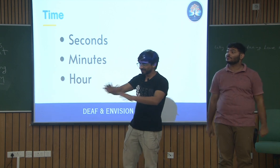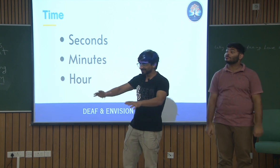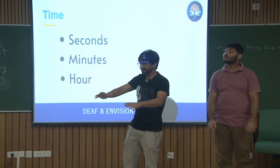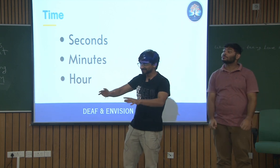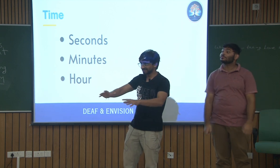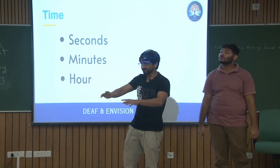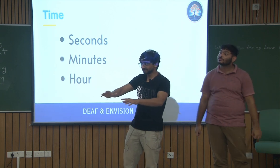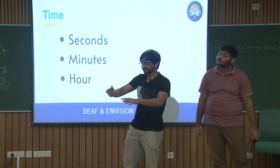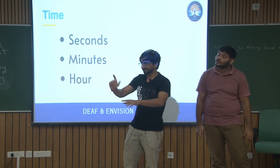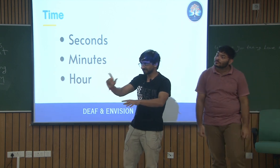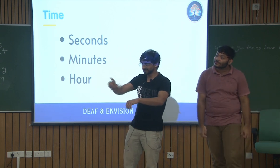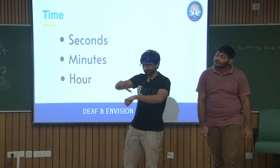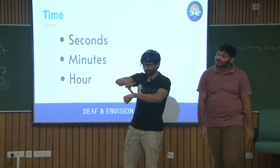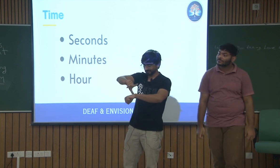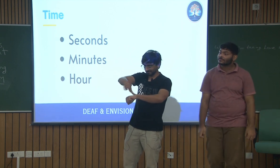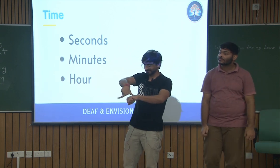पूरा एक वो है वर्ड.